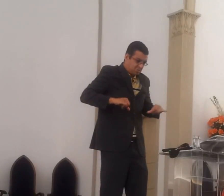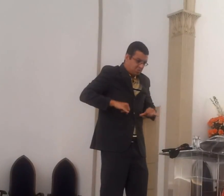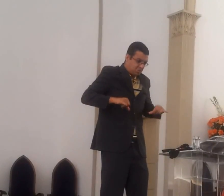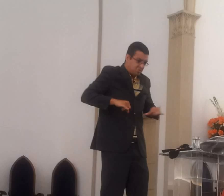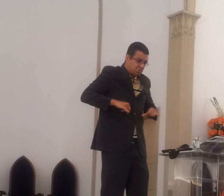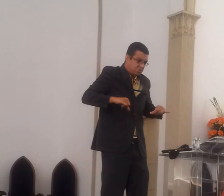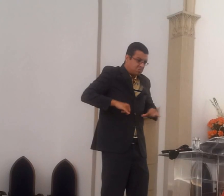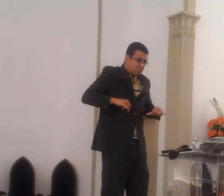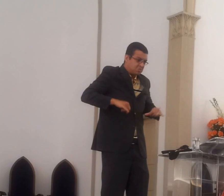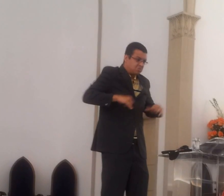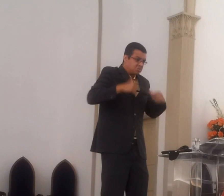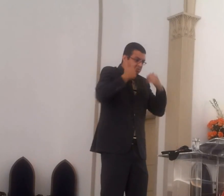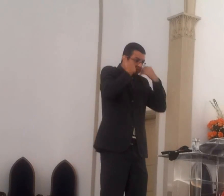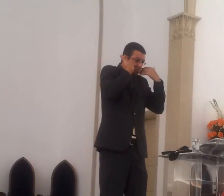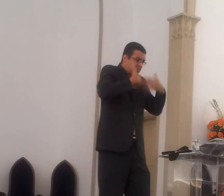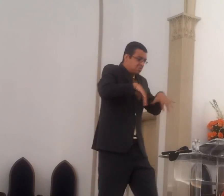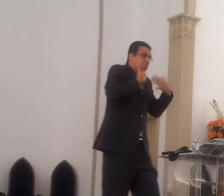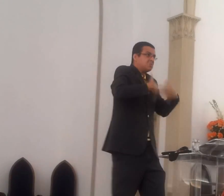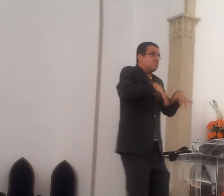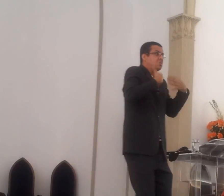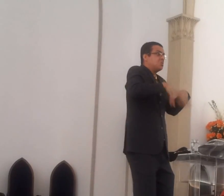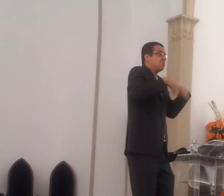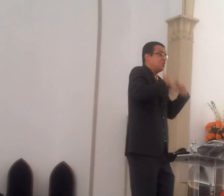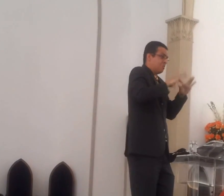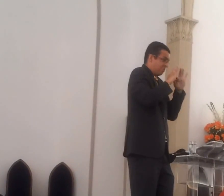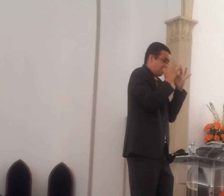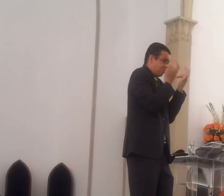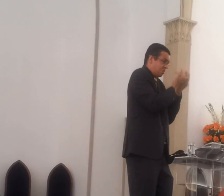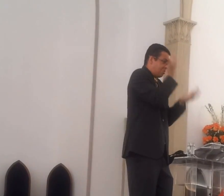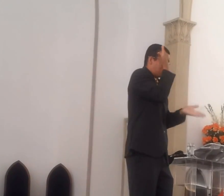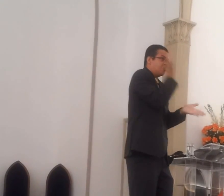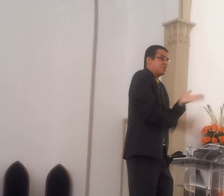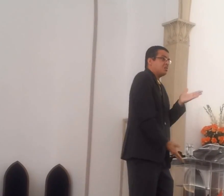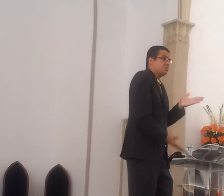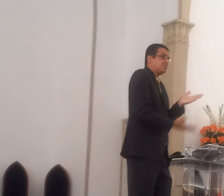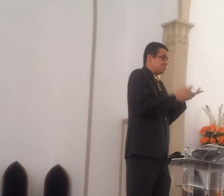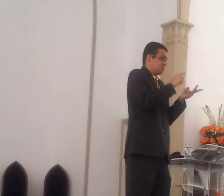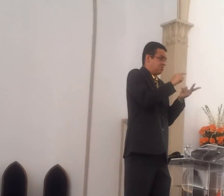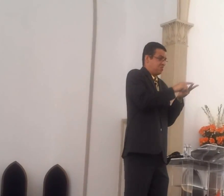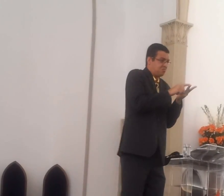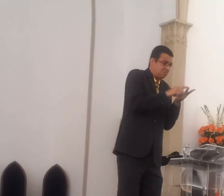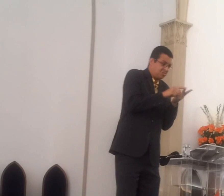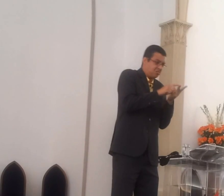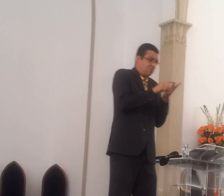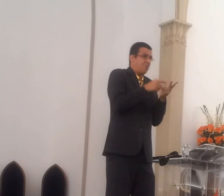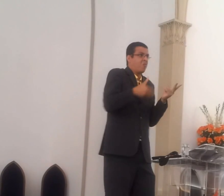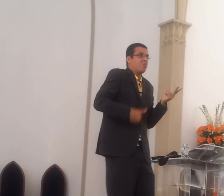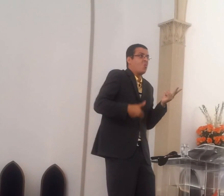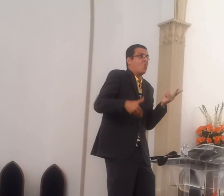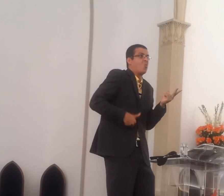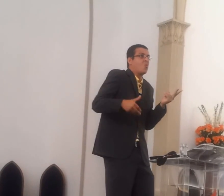povo que sofria, estava ali sofrendo, desesperado, a família perdida. E havia outras pessoas